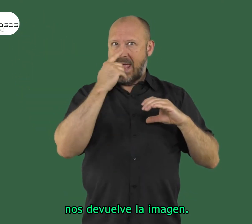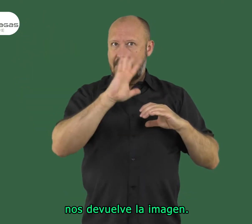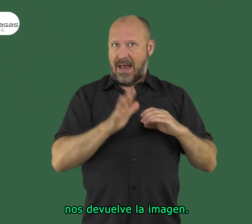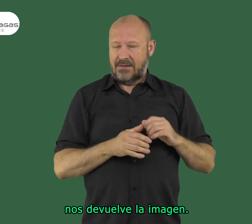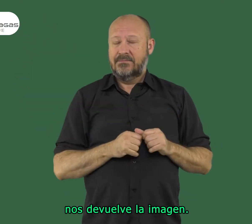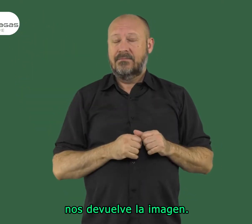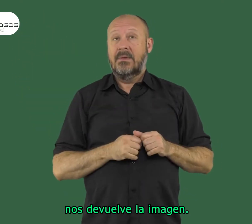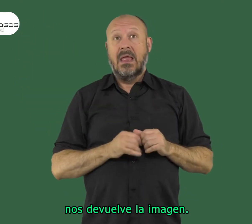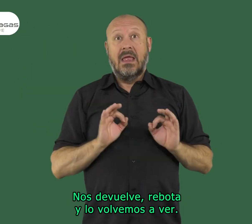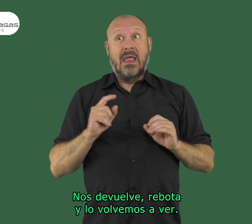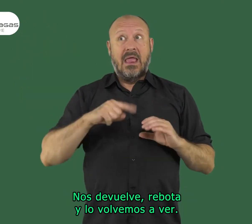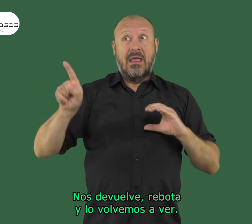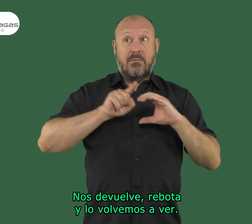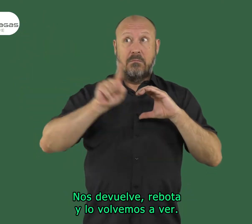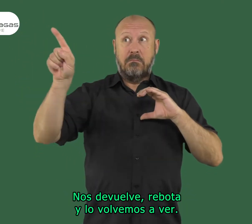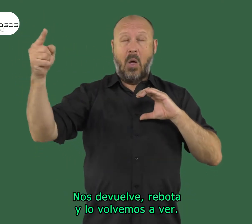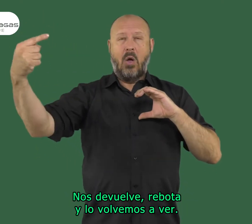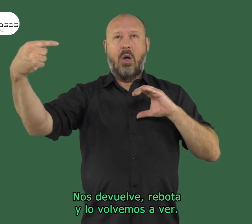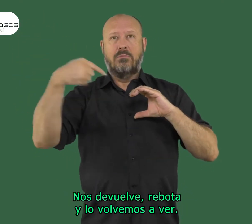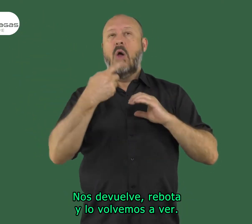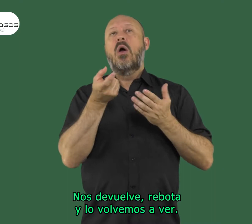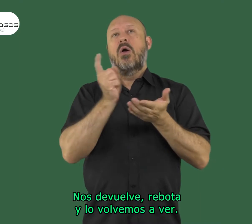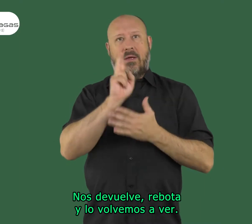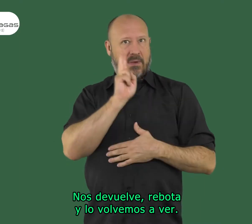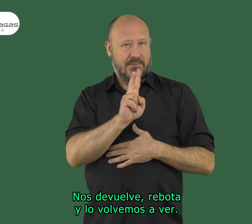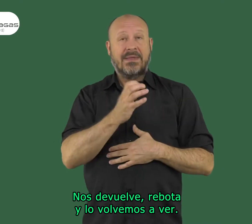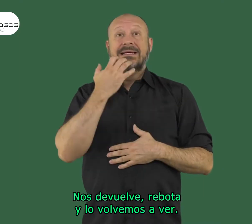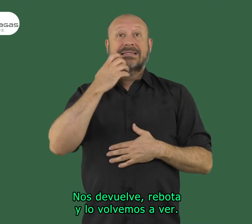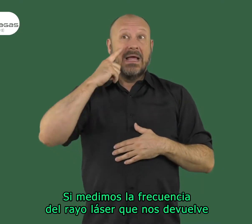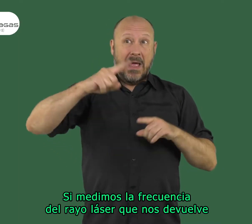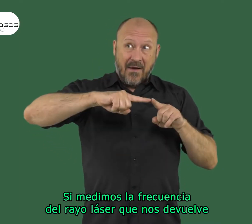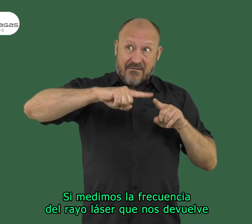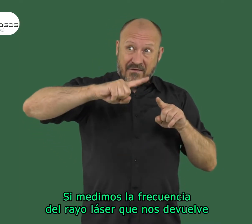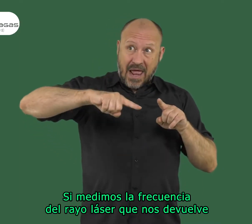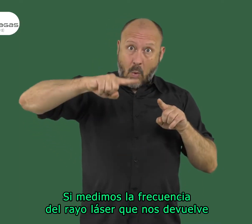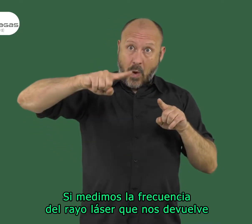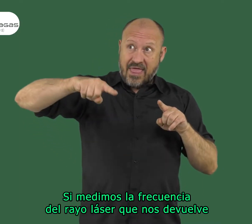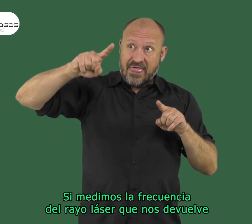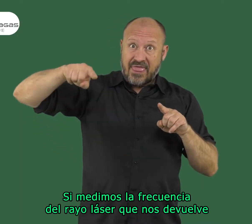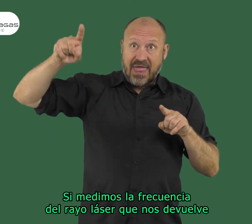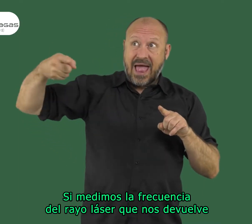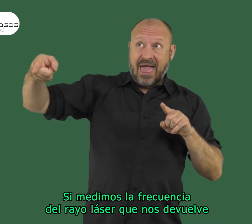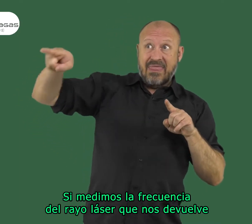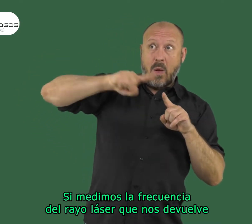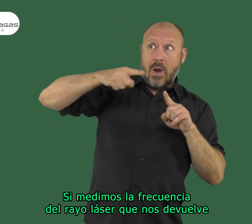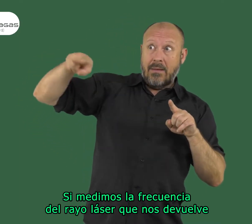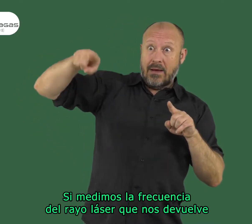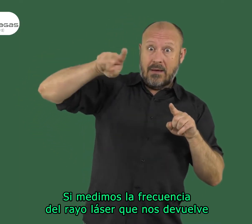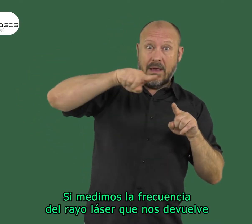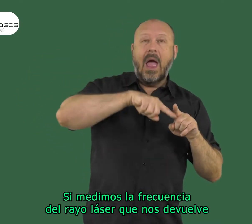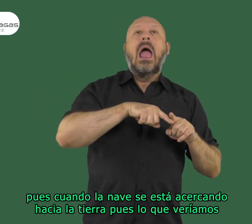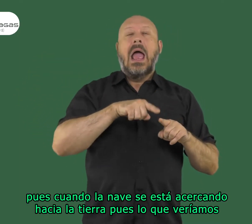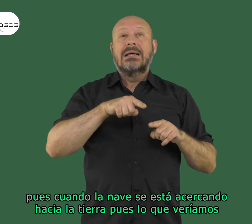nos devuelve la imagen. Nos devuelve, rebota y lo volvemos a ver. Si medimos la frecuencia del rayo láser que